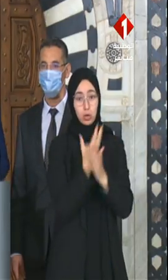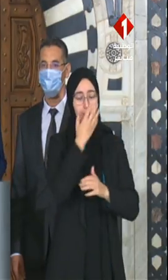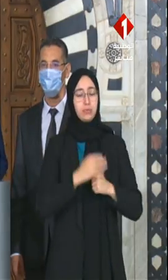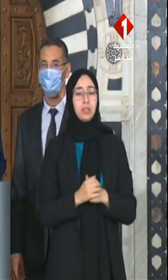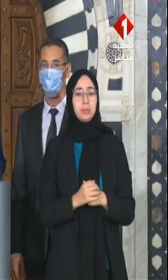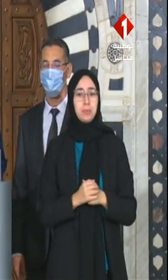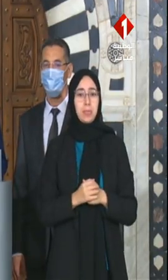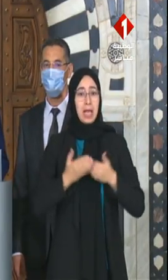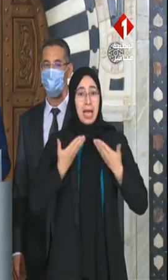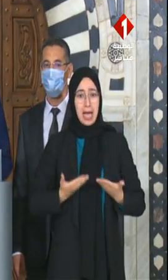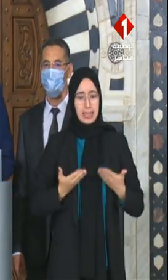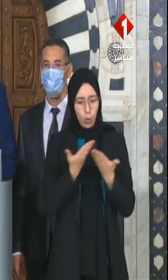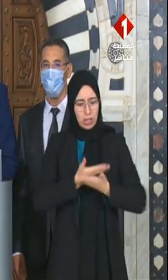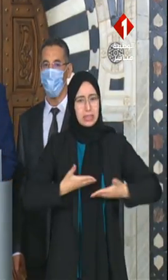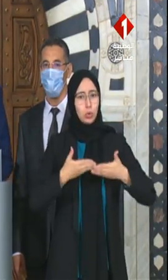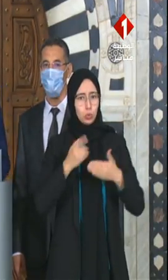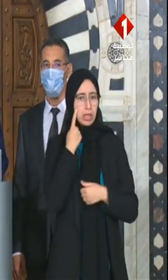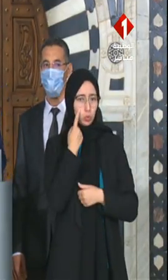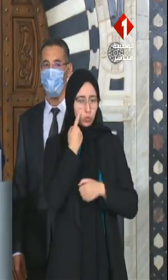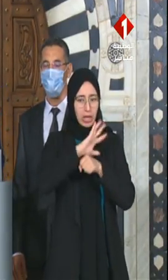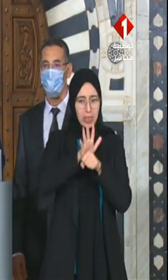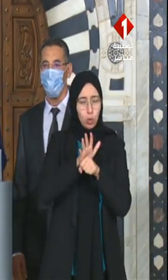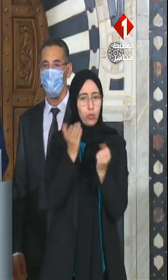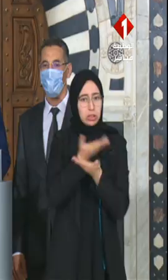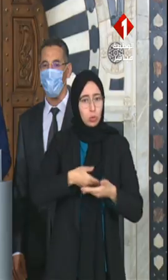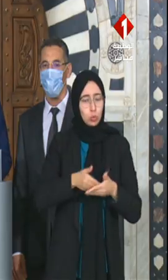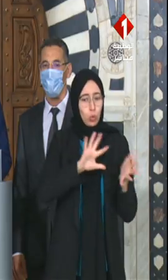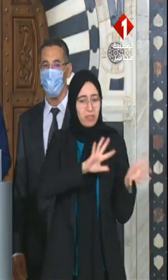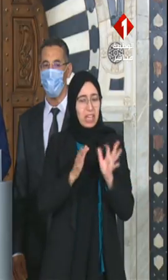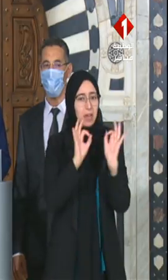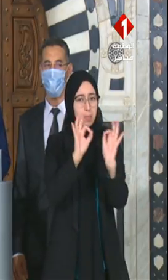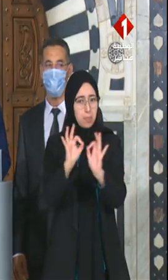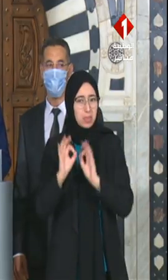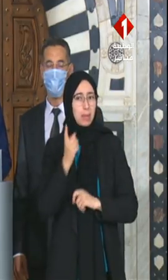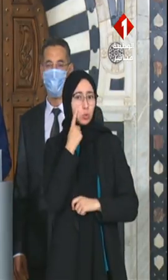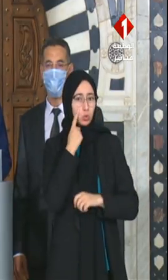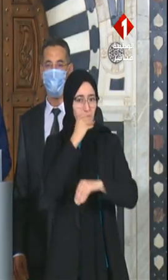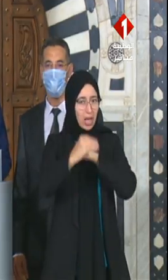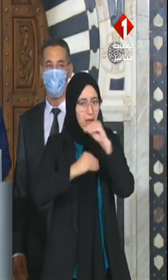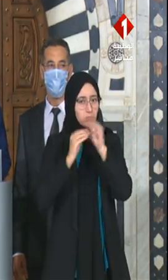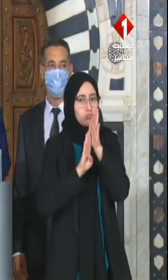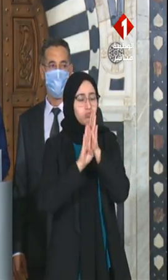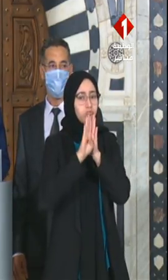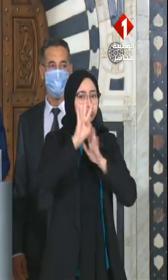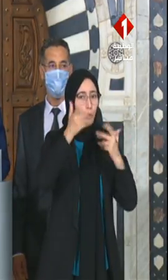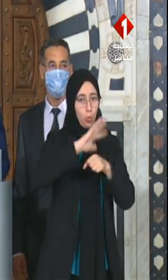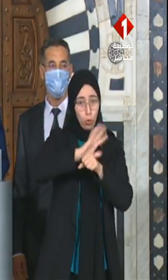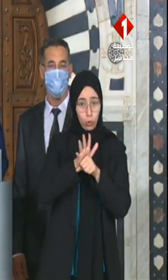احنا نتبع في الوضع الوبائي ونتبع في تطور الوضع الوبائي في تونس.